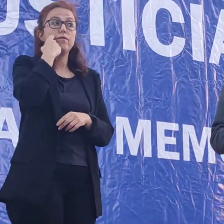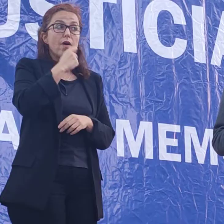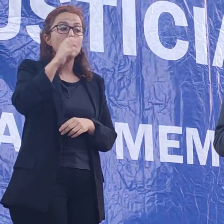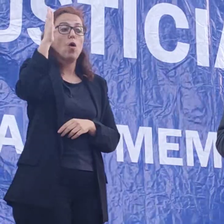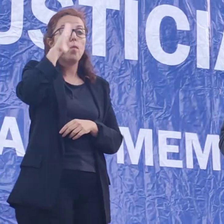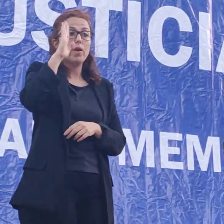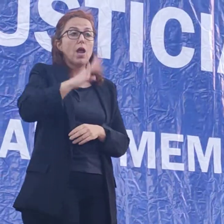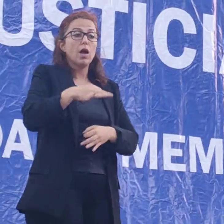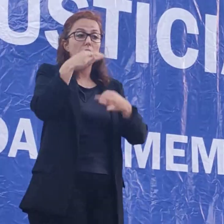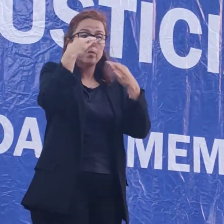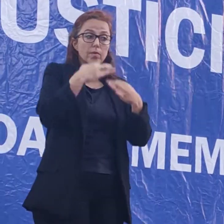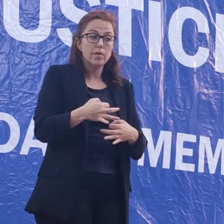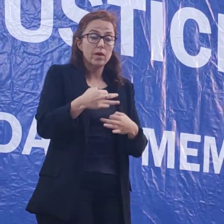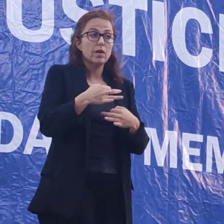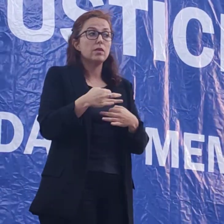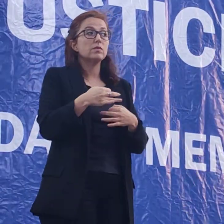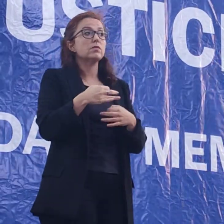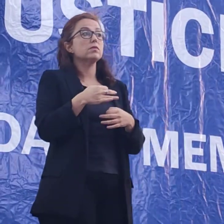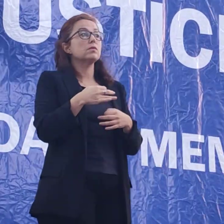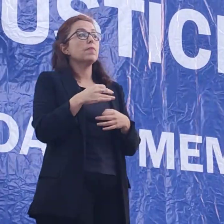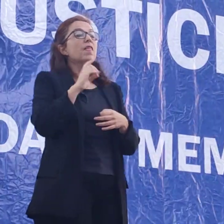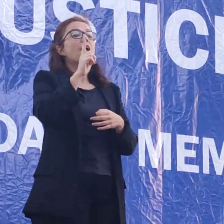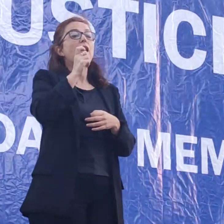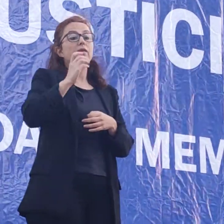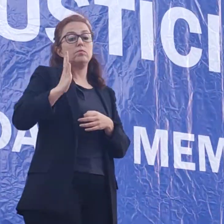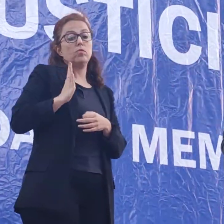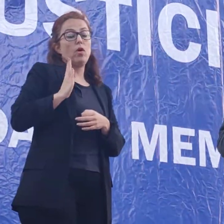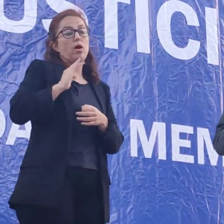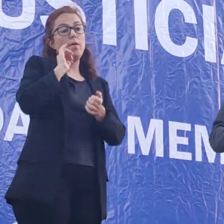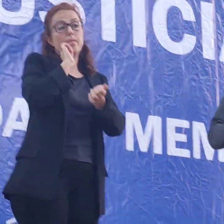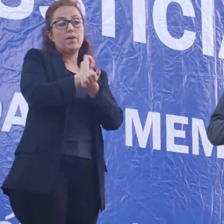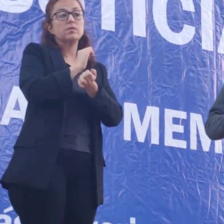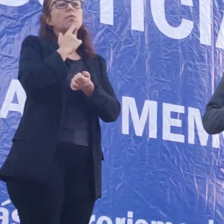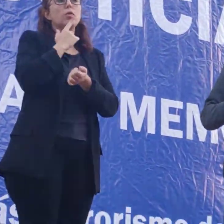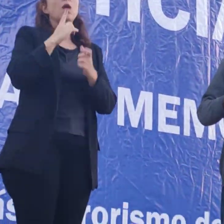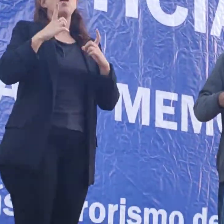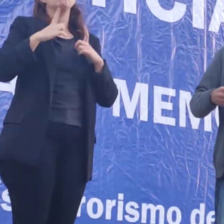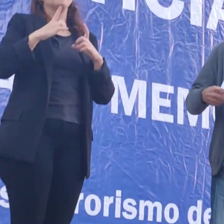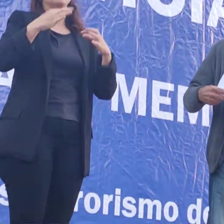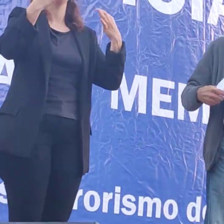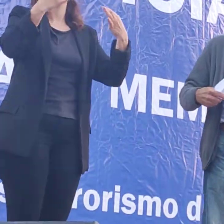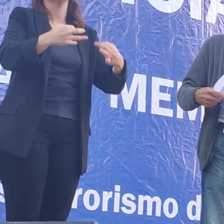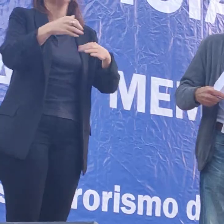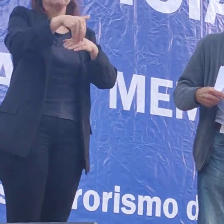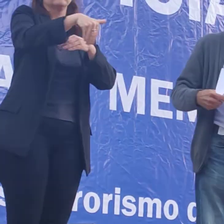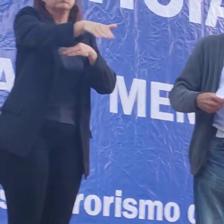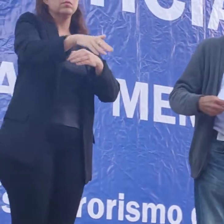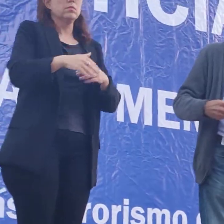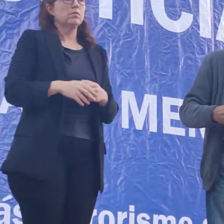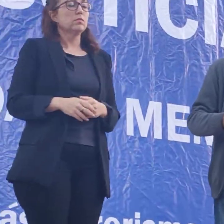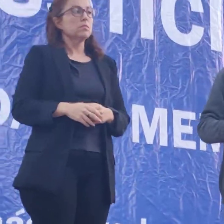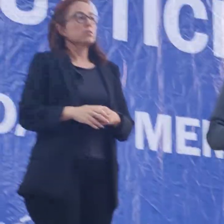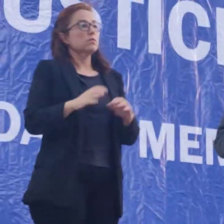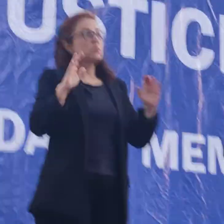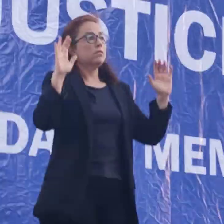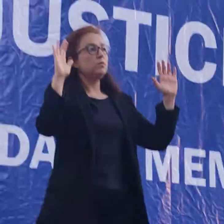que merecen las expresas políticas y que esperamos concretar a la brevedad.